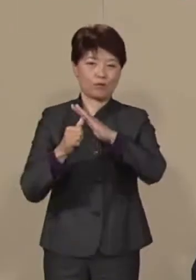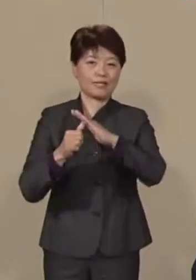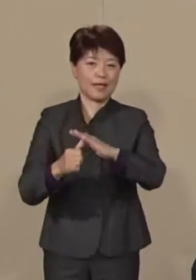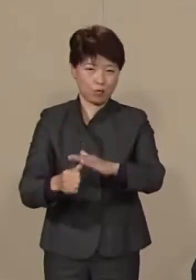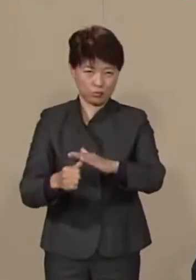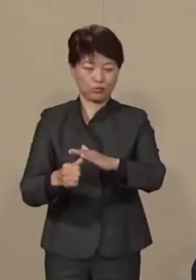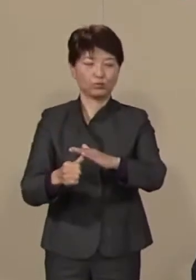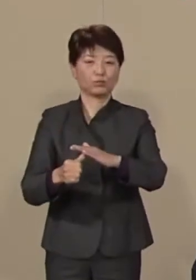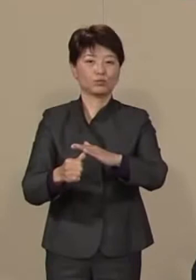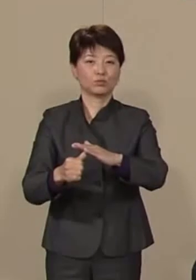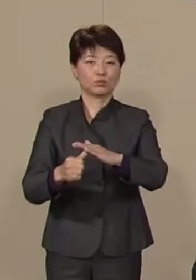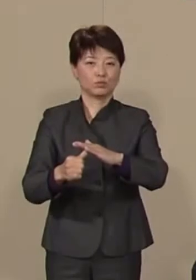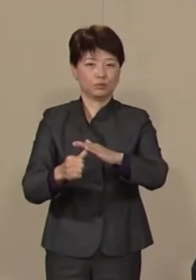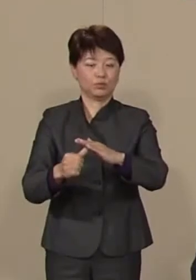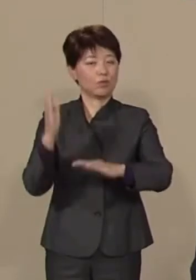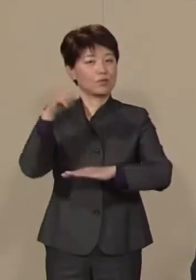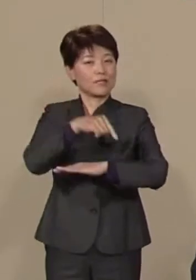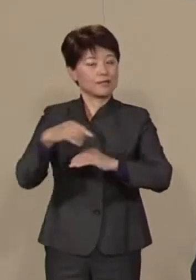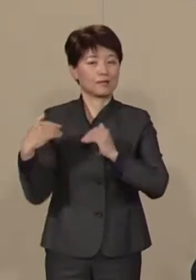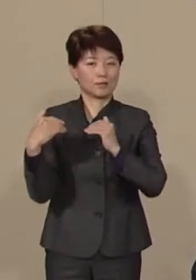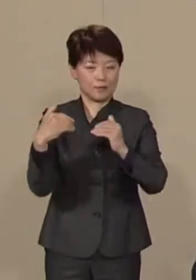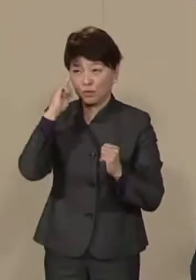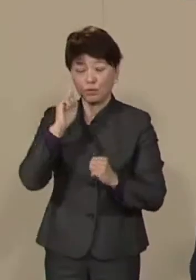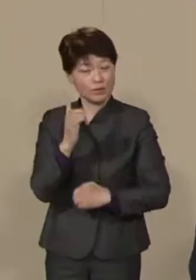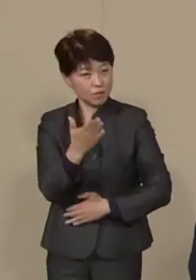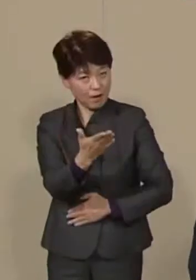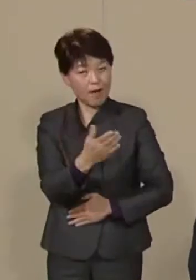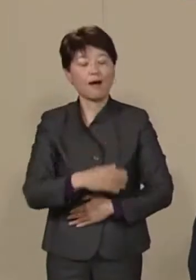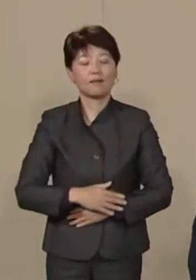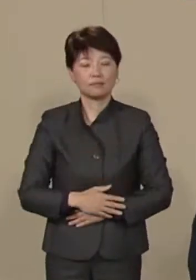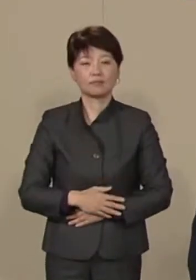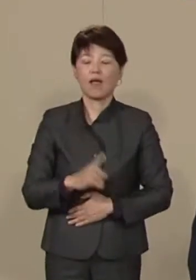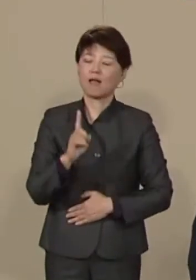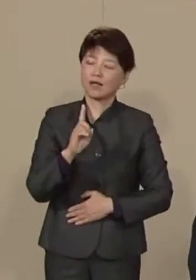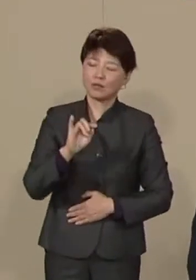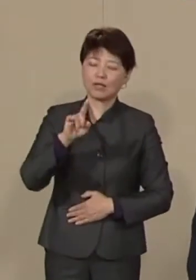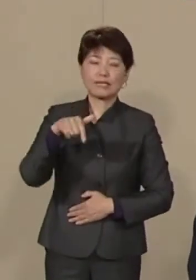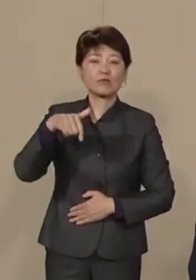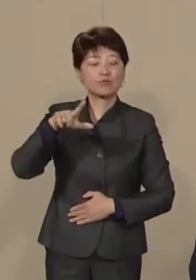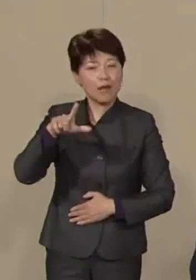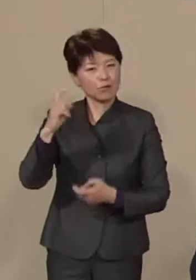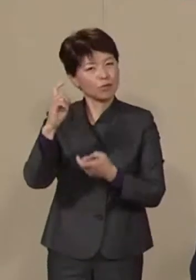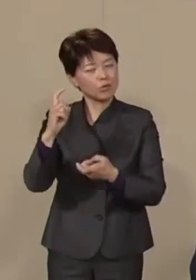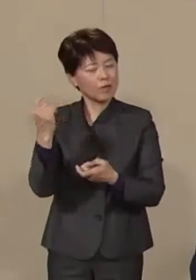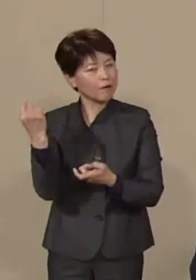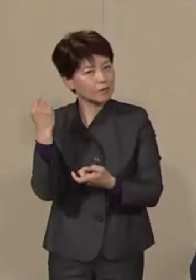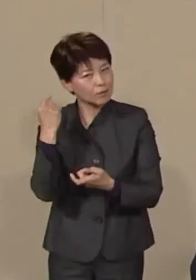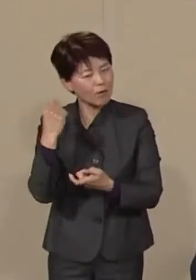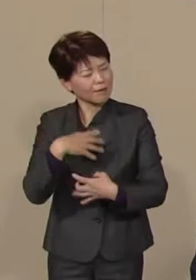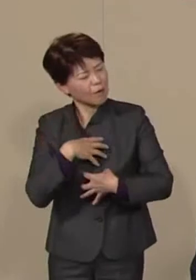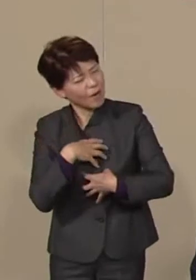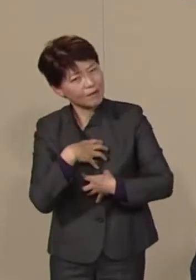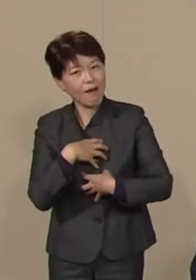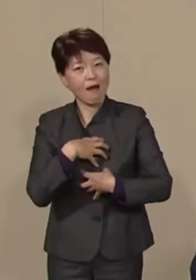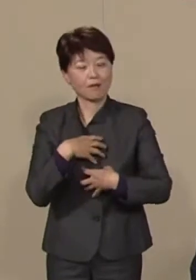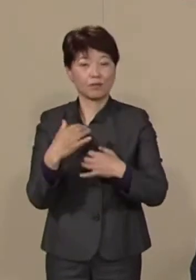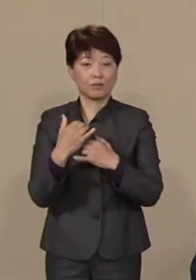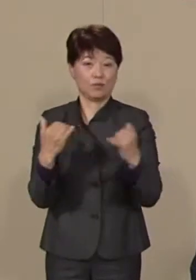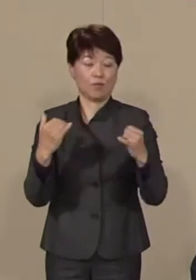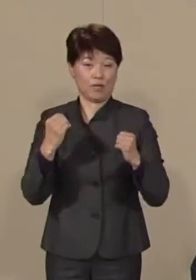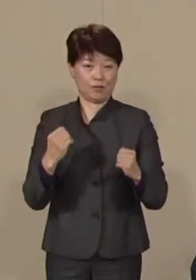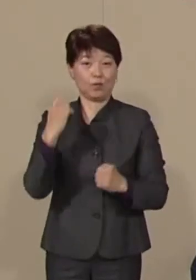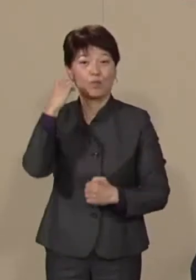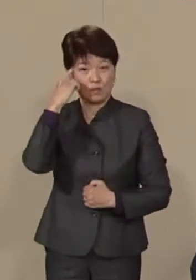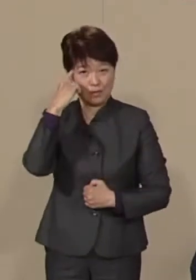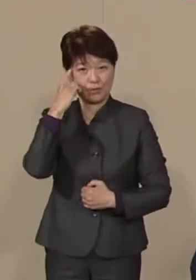いくそういう政策を進めていきますまあなんとなくインフレという言葉からですね怖いなあと思う方もおられるかもしれませ